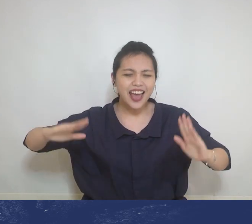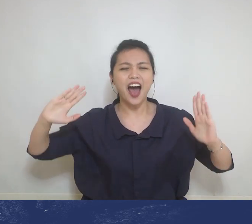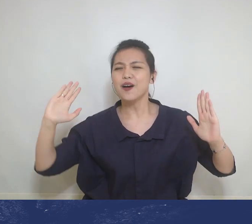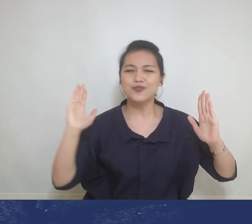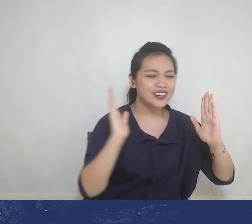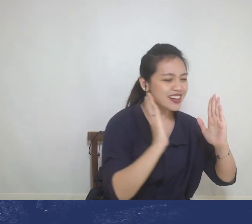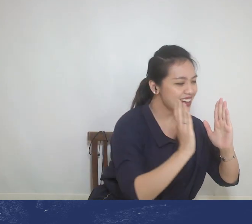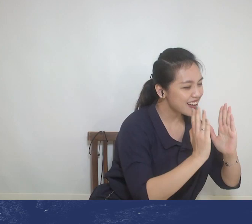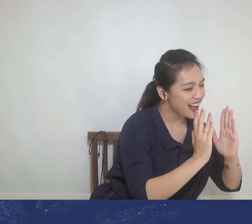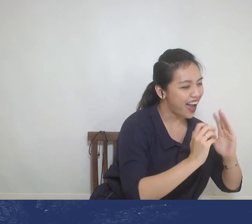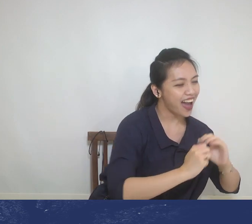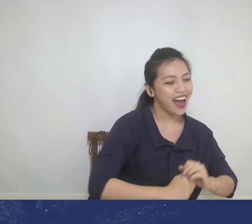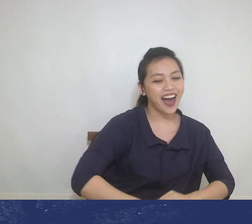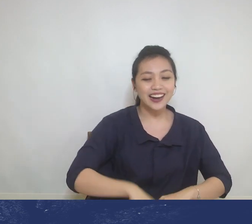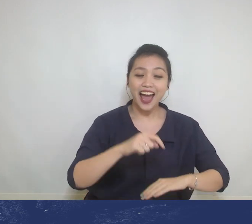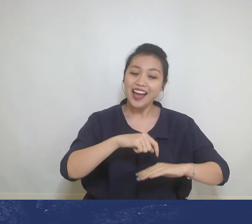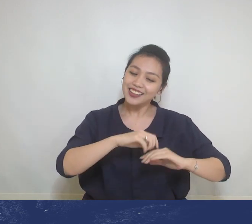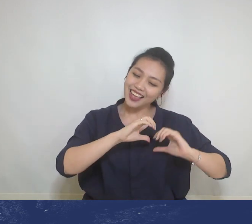Ku berdiam